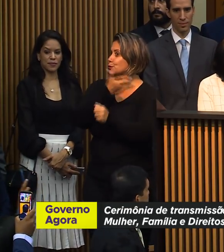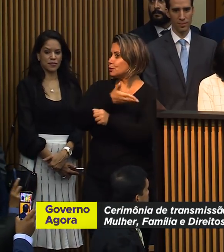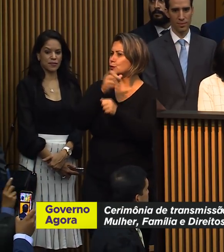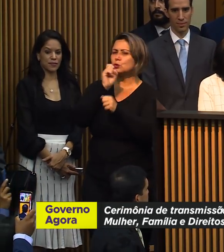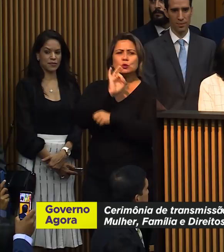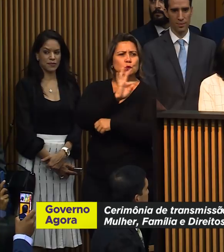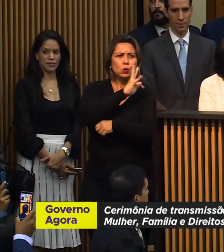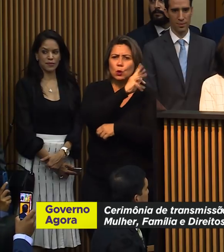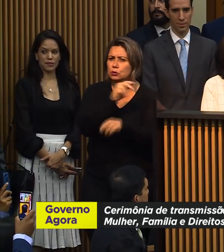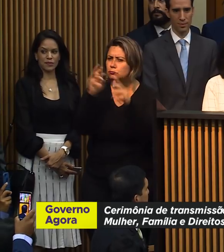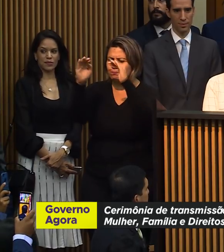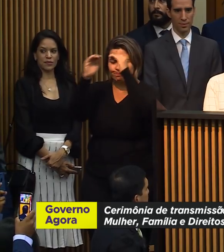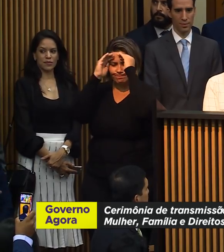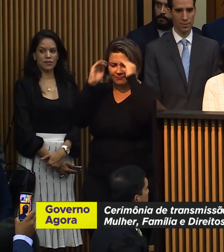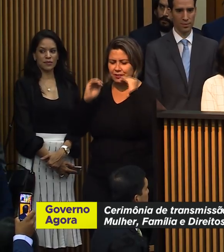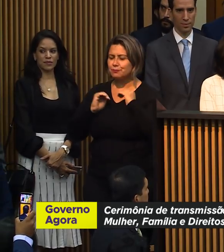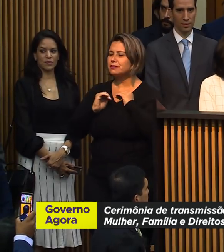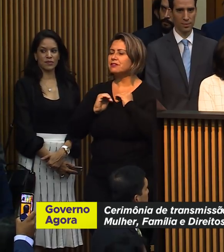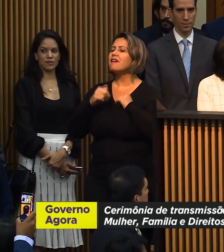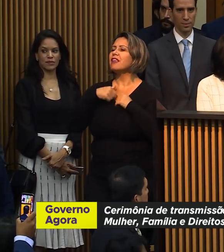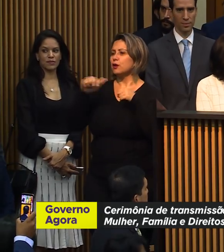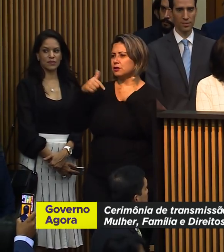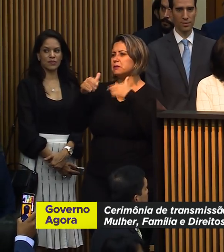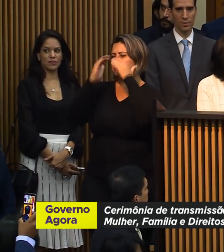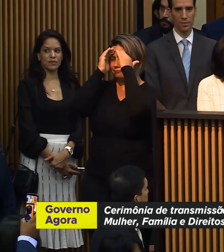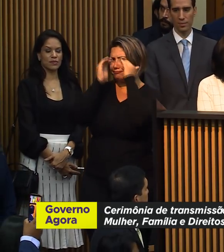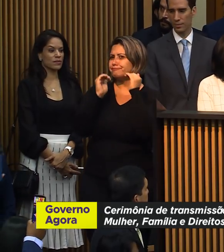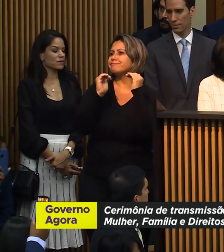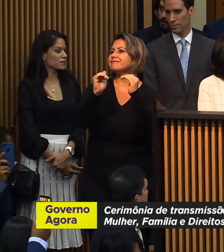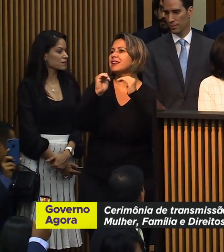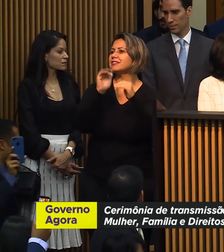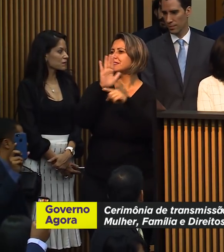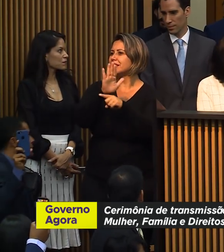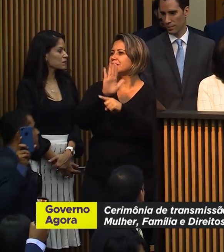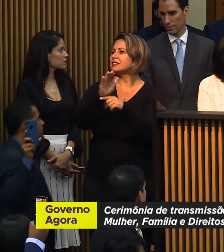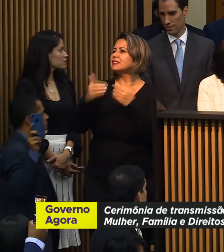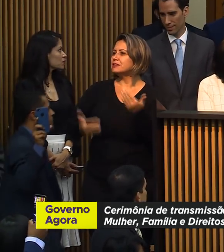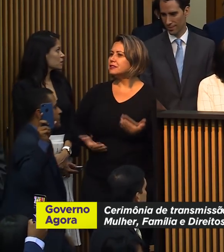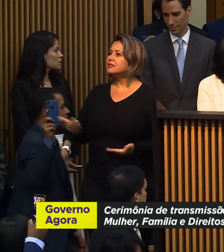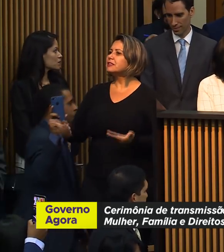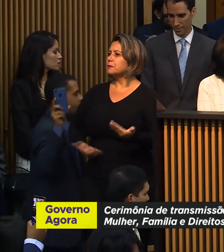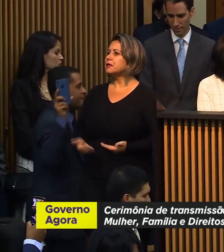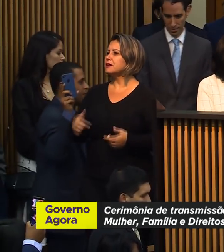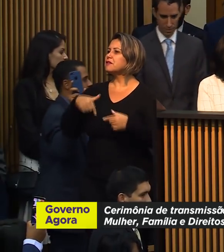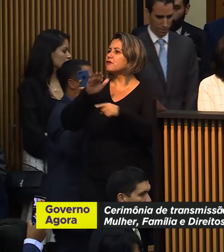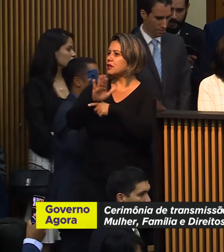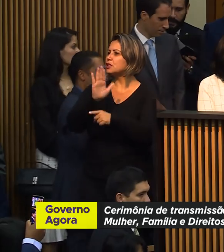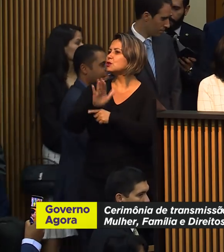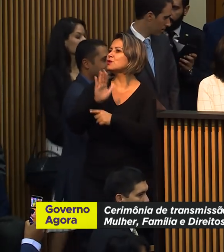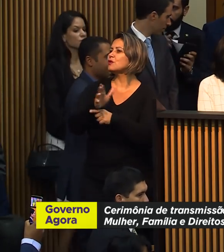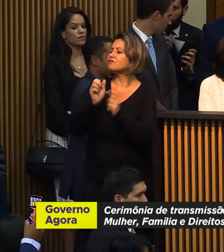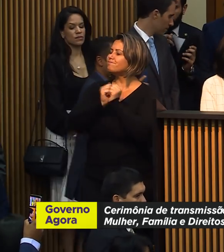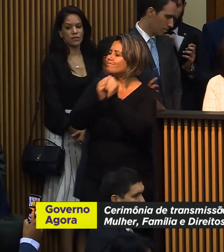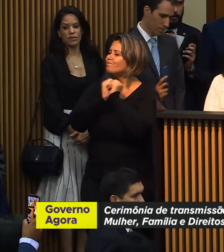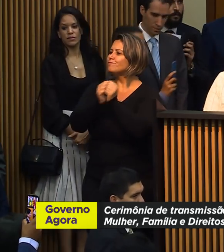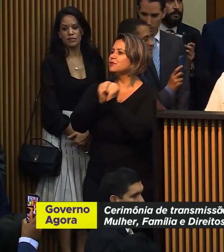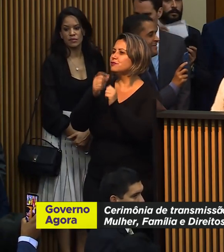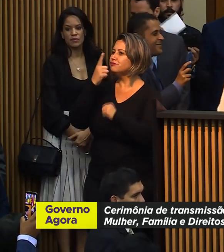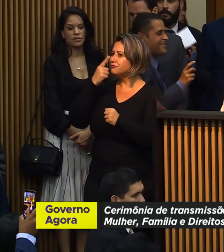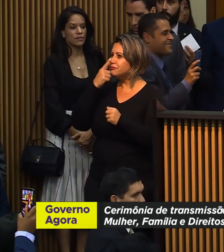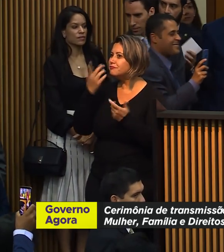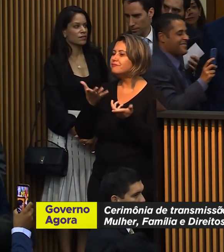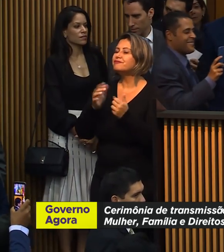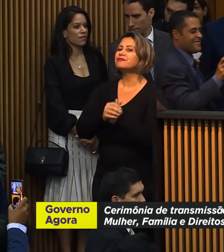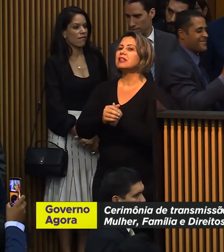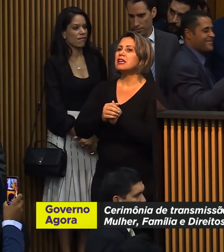eles. Fui serva desses parlamentares por 20 anos, mas fui parceira, fui companheira. E vou dizer